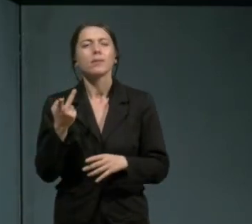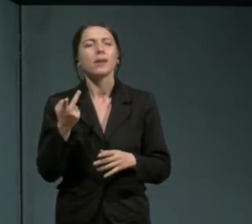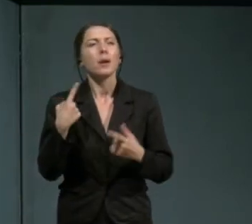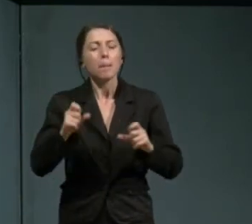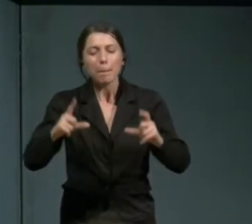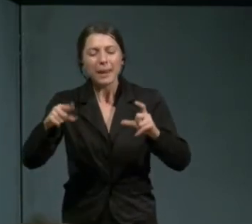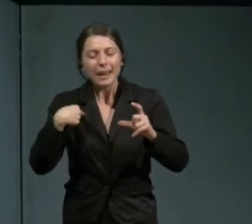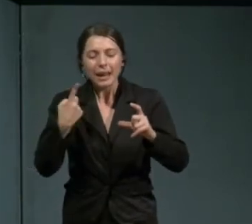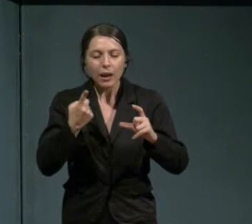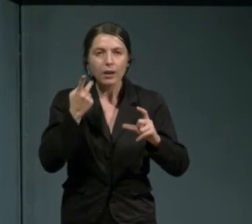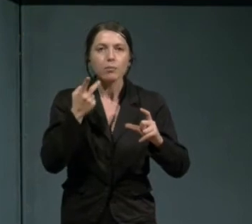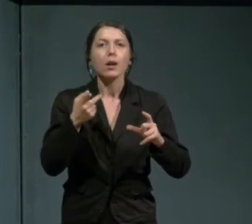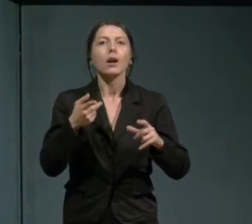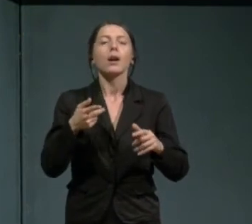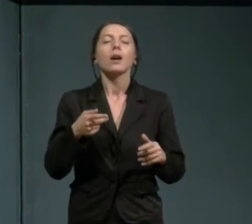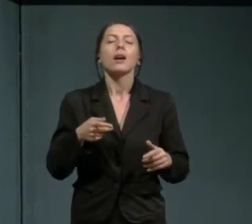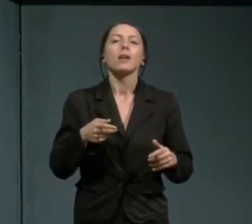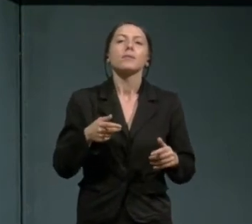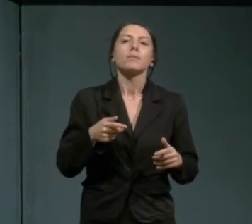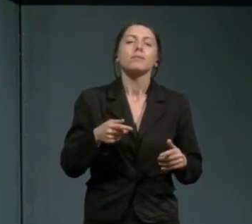scene a partire dal documento